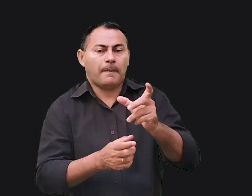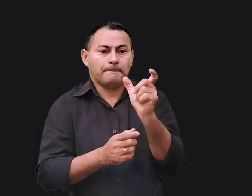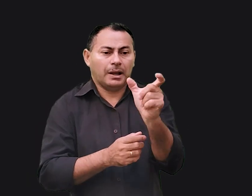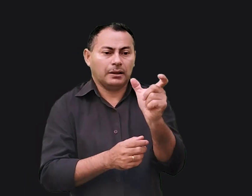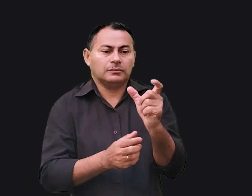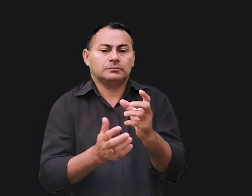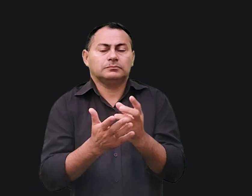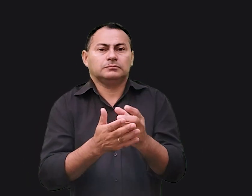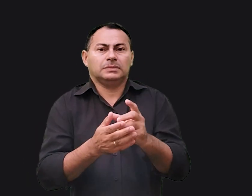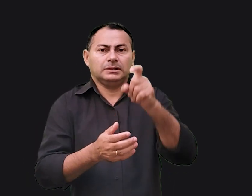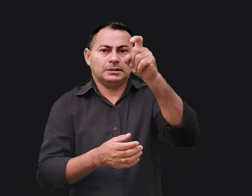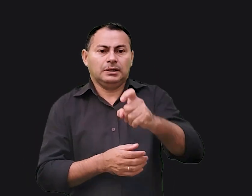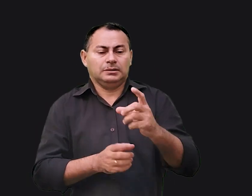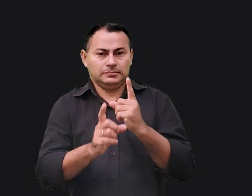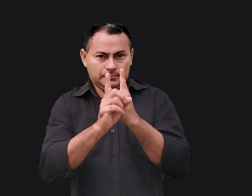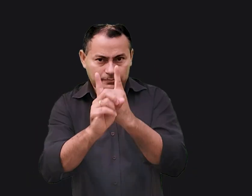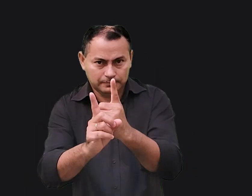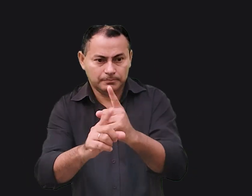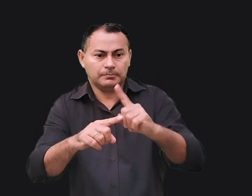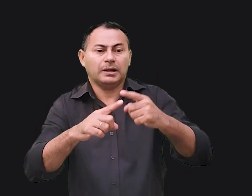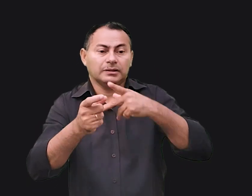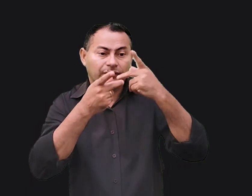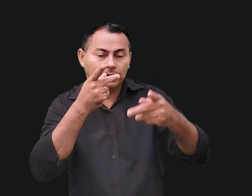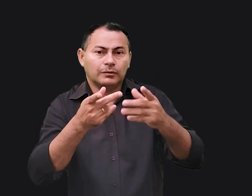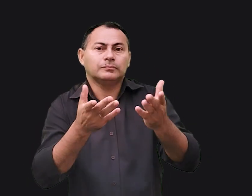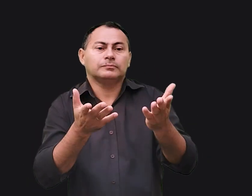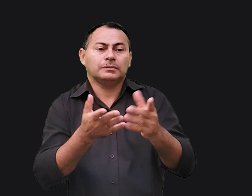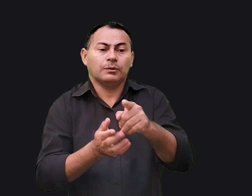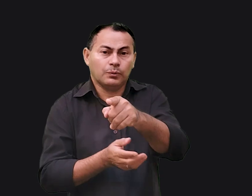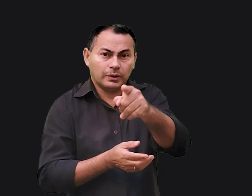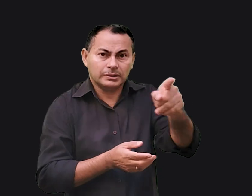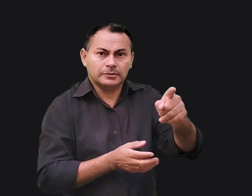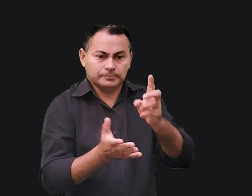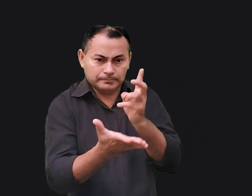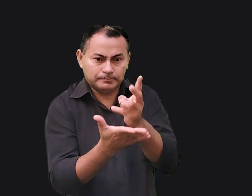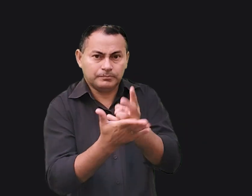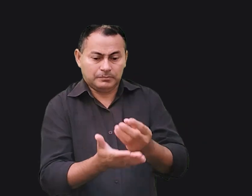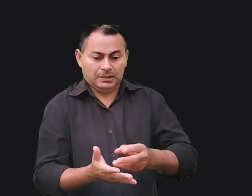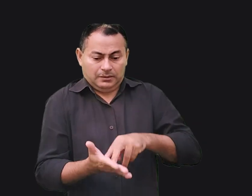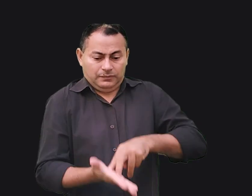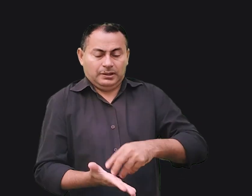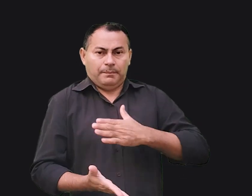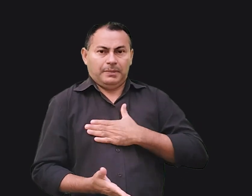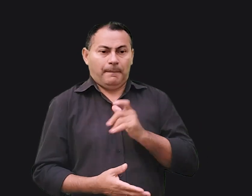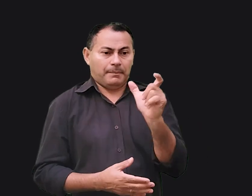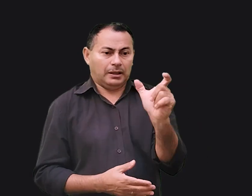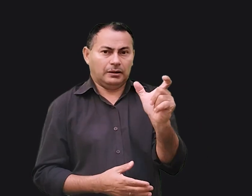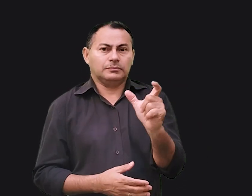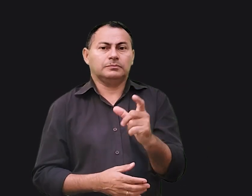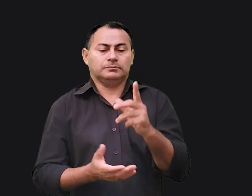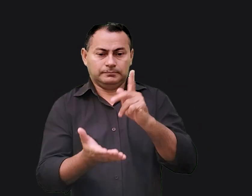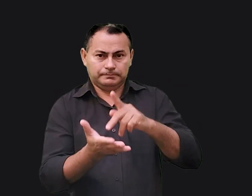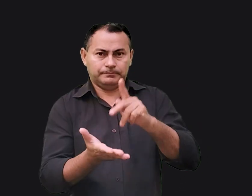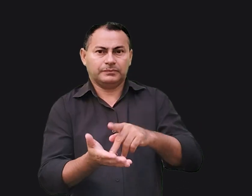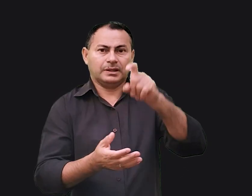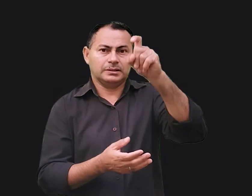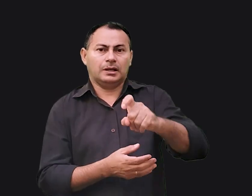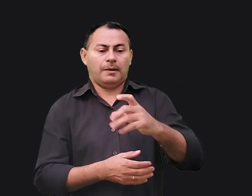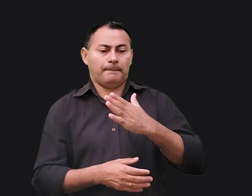sua palavra para ser seus discípulos, mas disse: se vocês permanecerem firmes na minha palavra, verdadeiramente serão